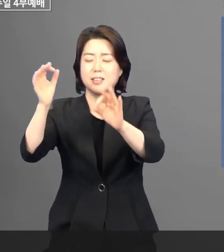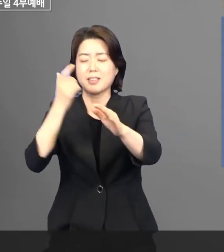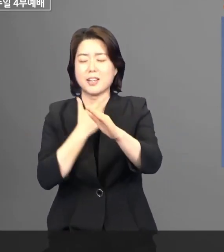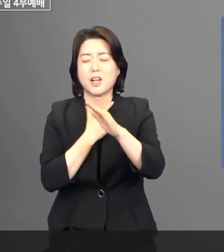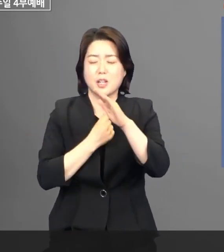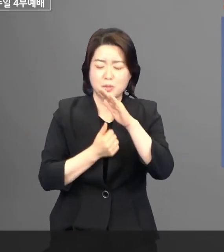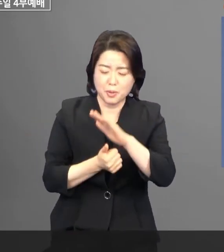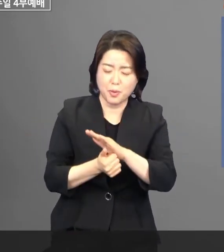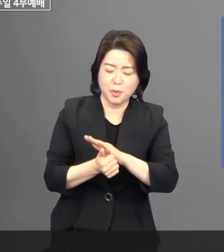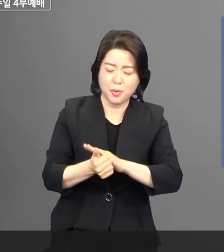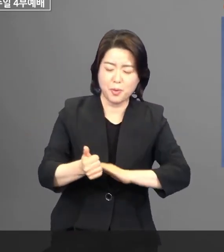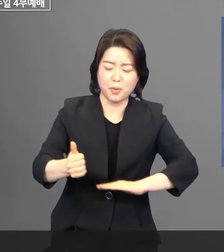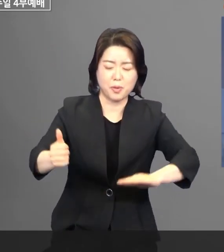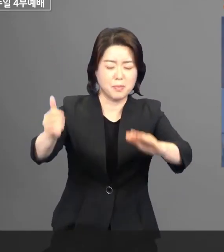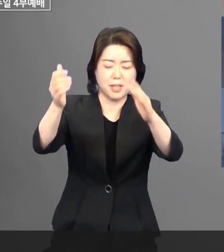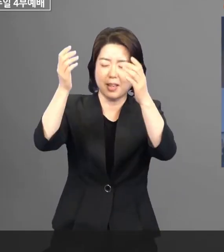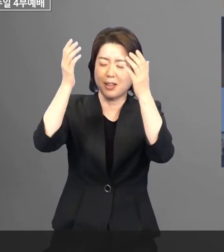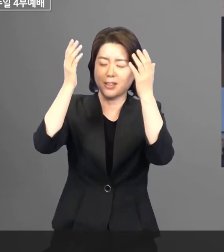보기를